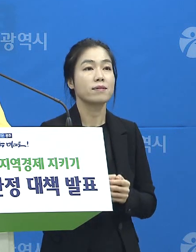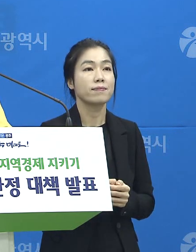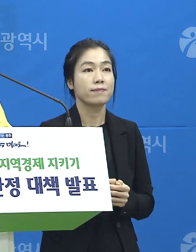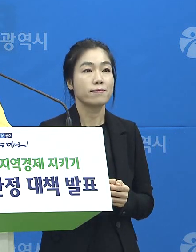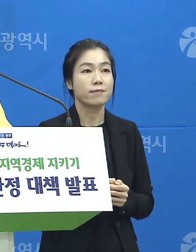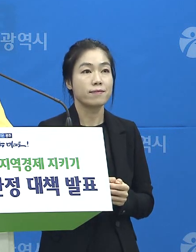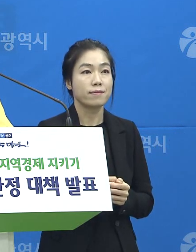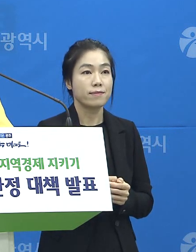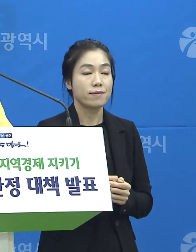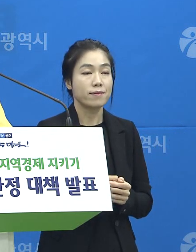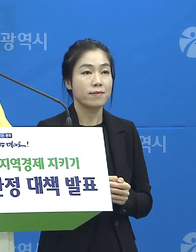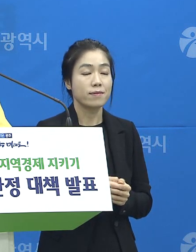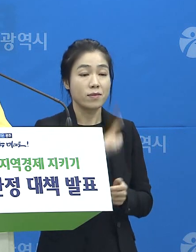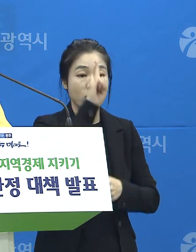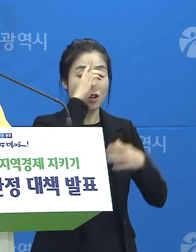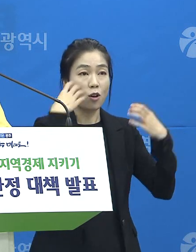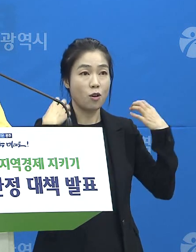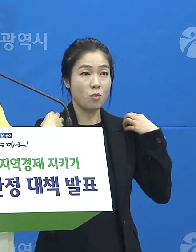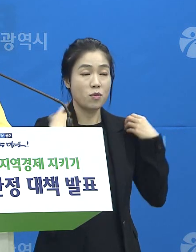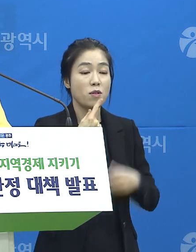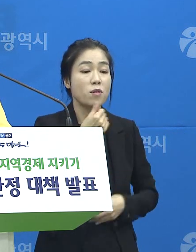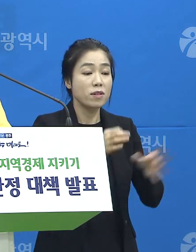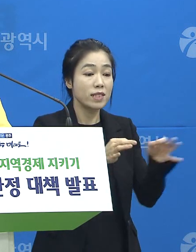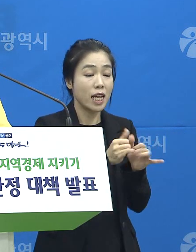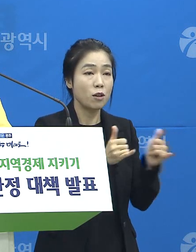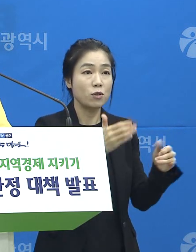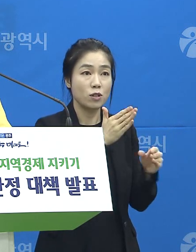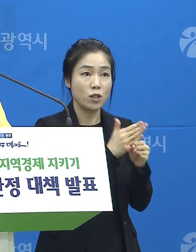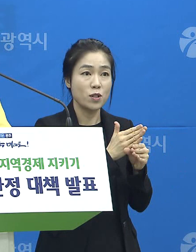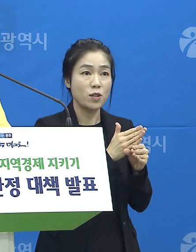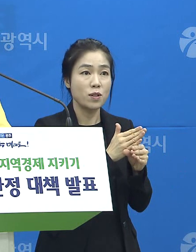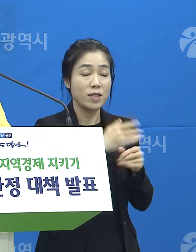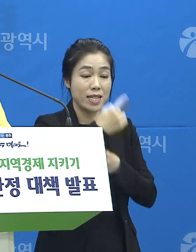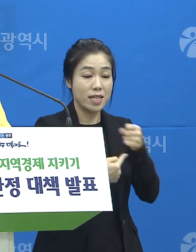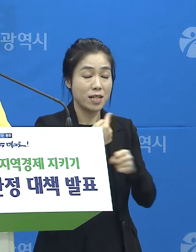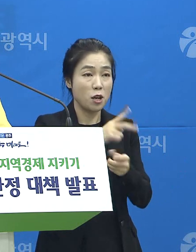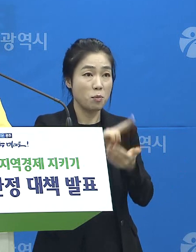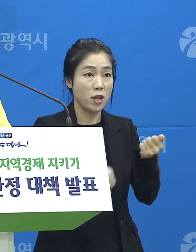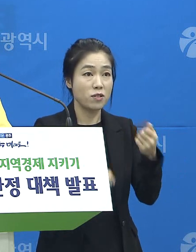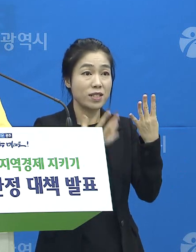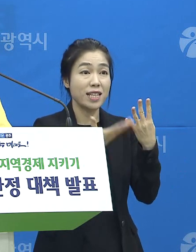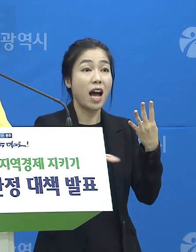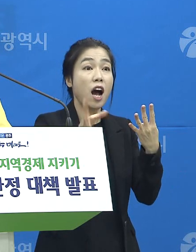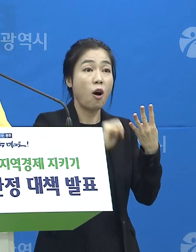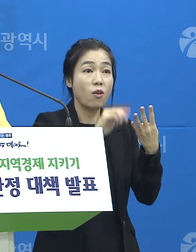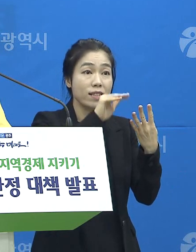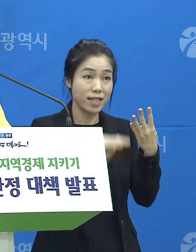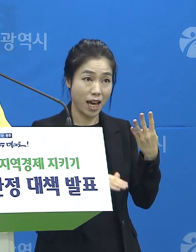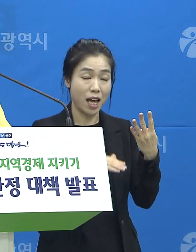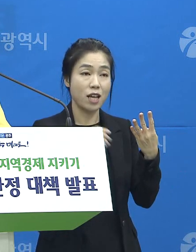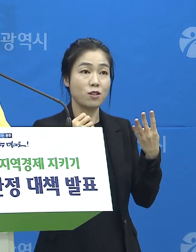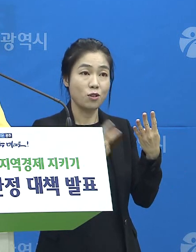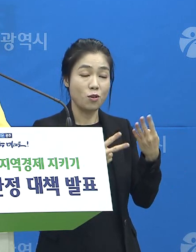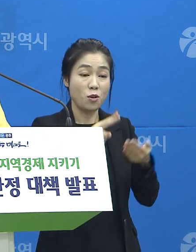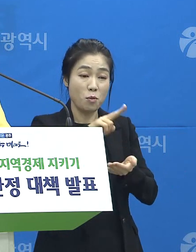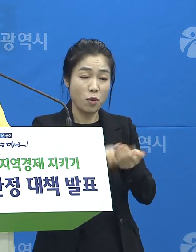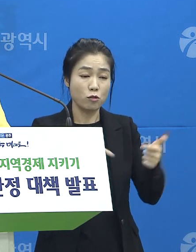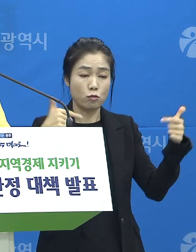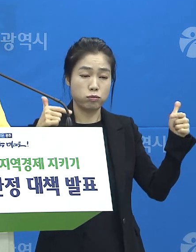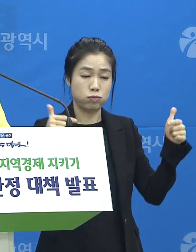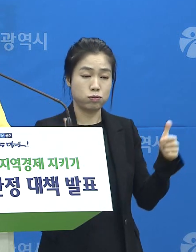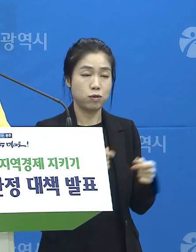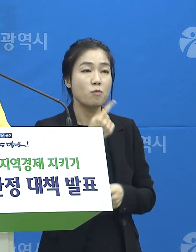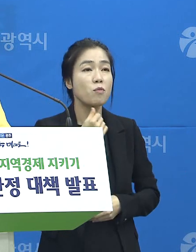하겠습니다. 정부는 소상공인 중 연매출액이 4억 원 이하이고 매출이